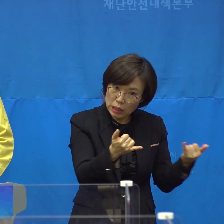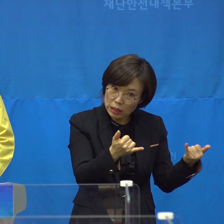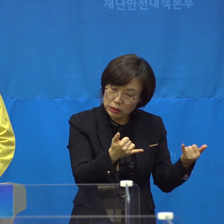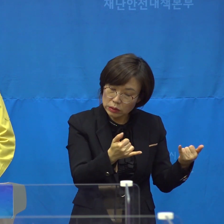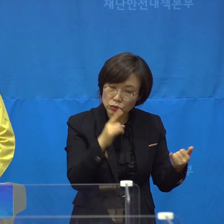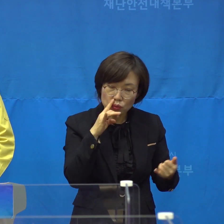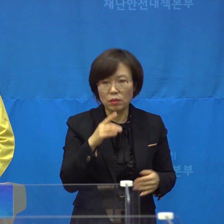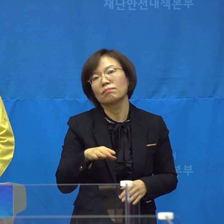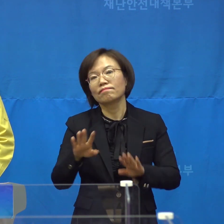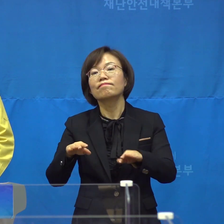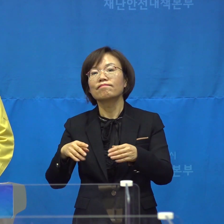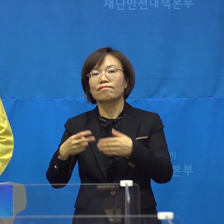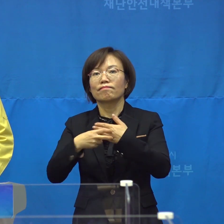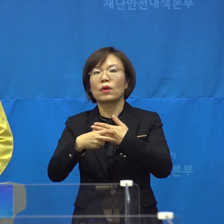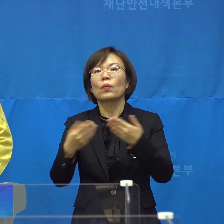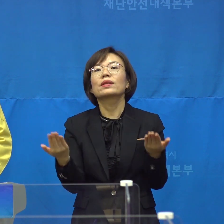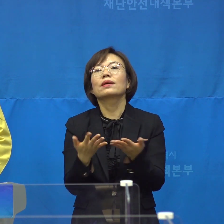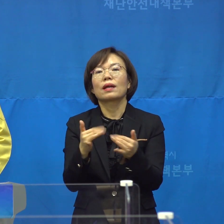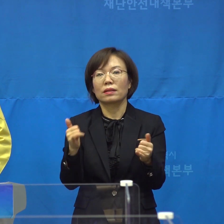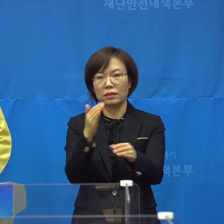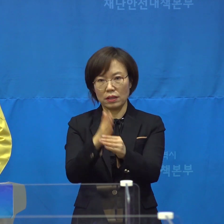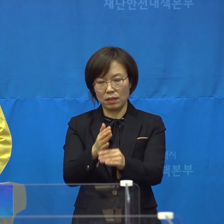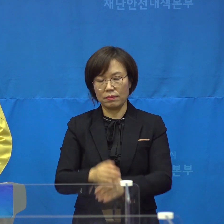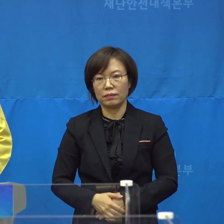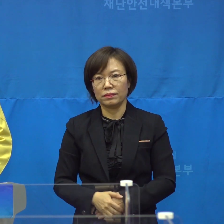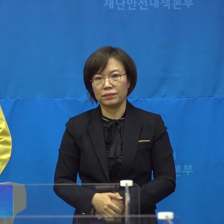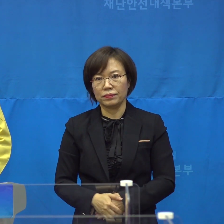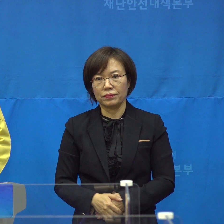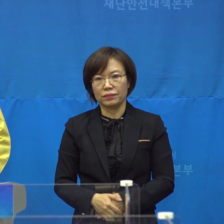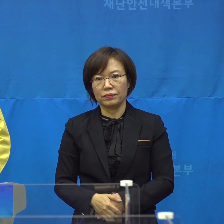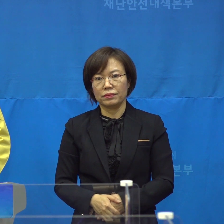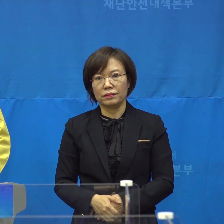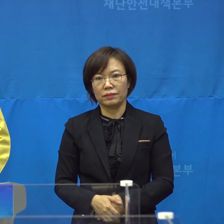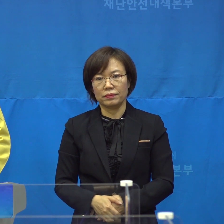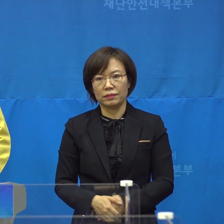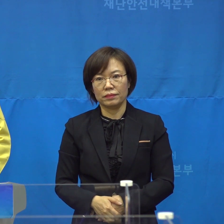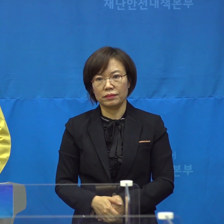묻습니다. 의료기관 종사자입니다. 그렇습니까? 네네.